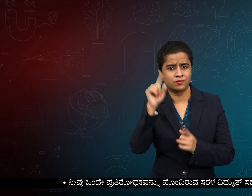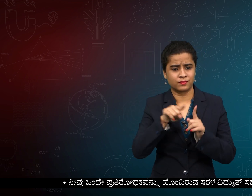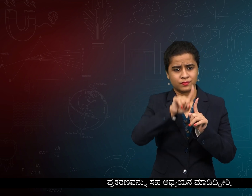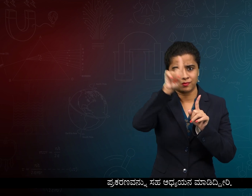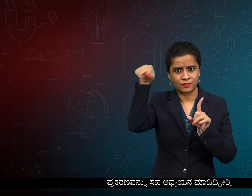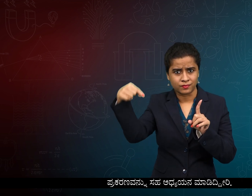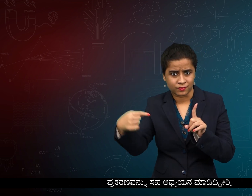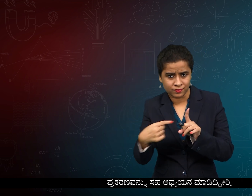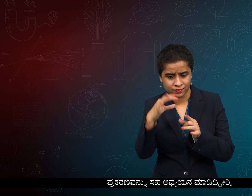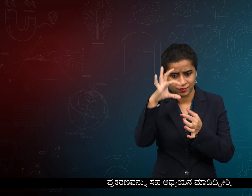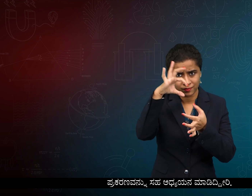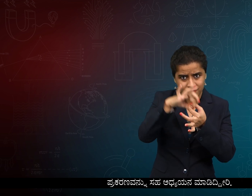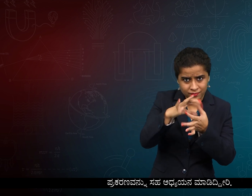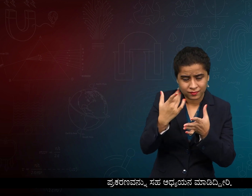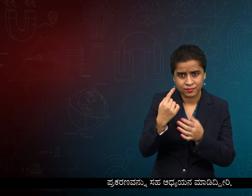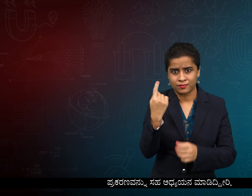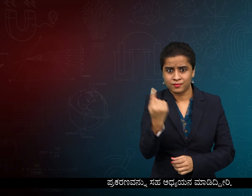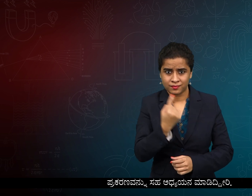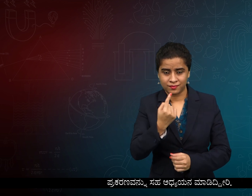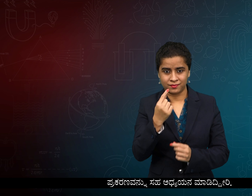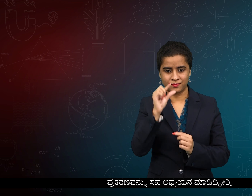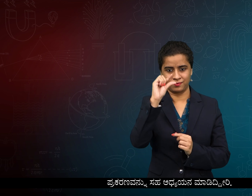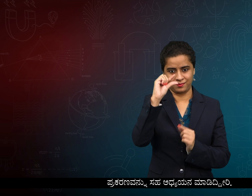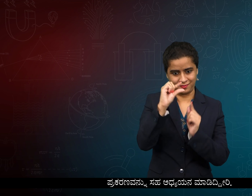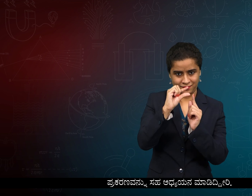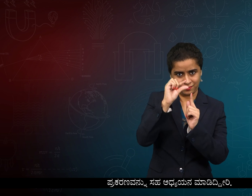ಸರ್ಕ್ಯೂಟ್ ಪ್ರಕರಣವನ್ನು ಸಹ ಅಧ್ಯಯನ ಮಾಡಿದ್ದೀರಿ.